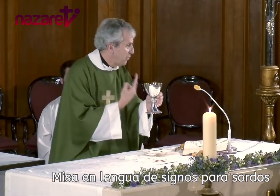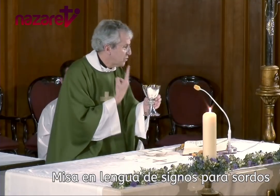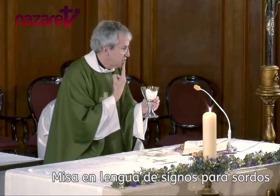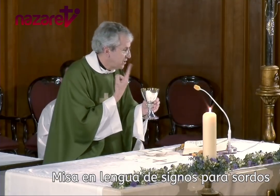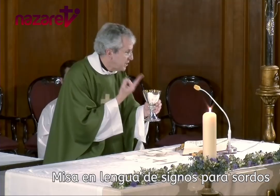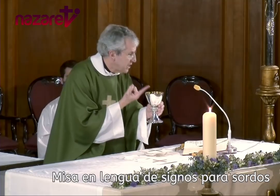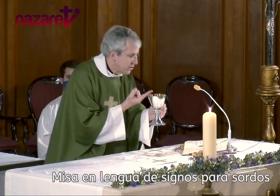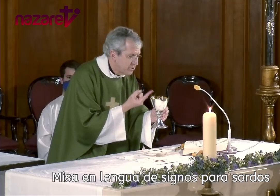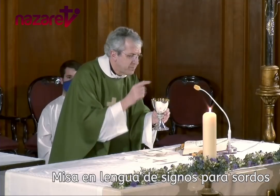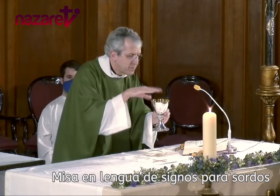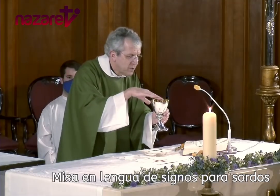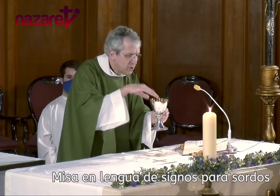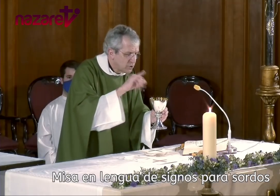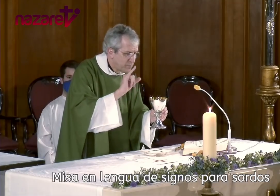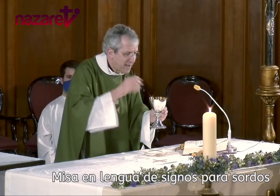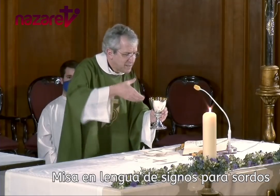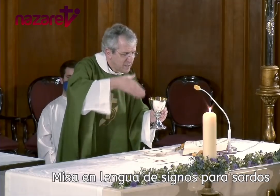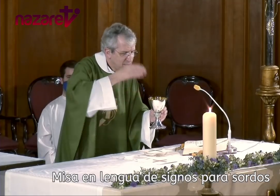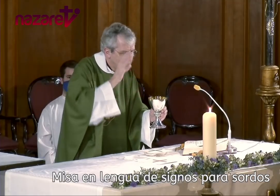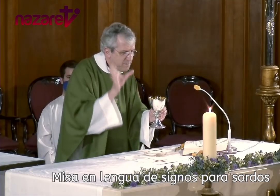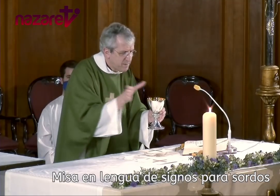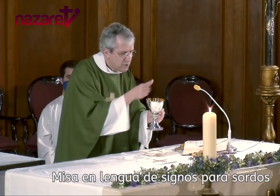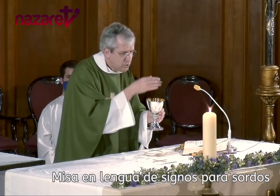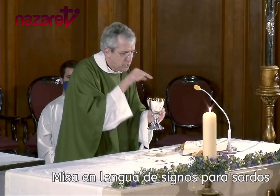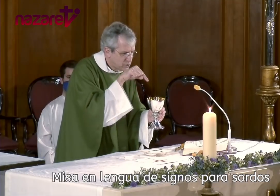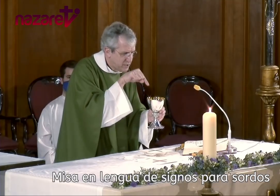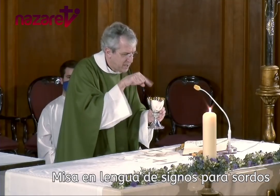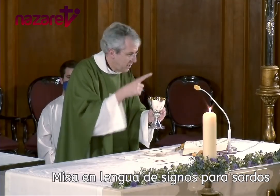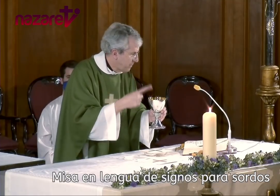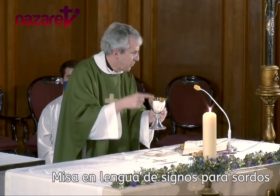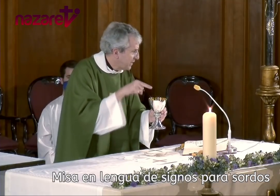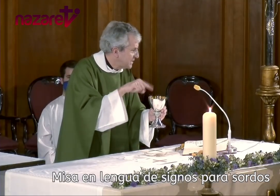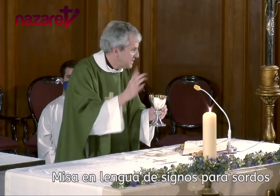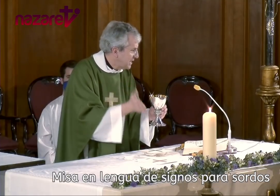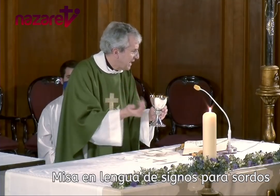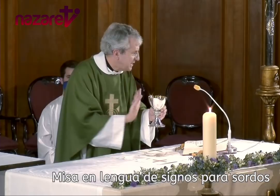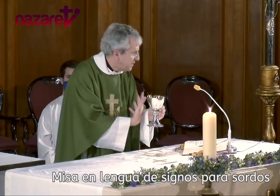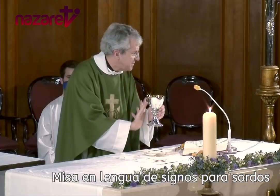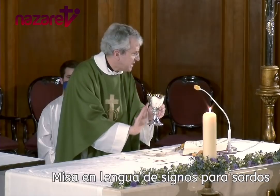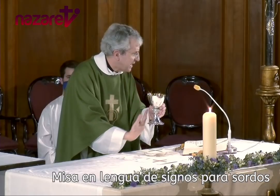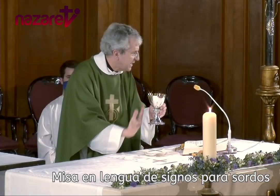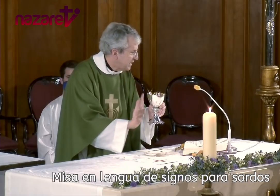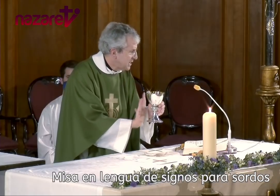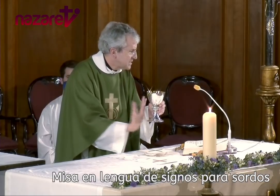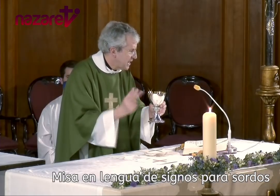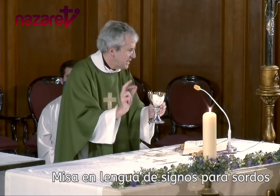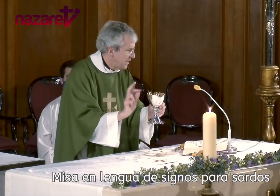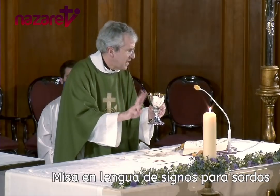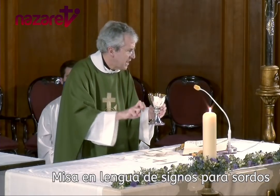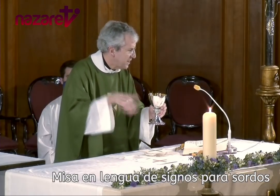discípulos diciendo: Tomad y bebed todos de él, porque este es el cáliz de mi sangre, sangre de la